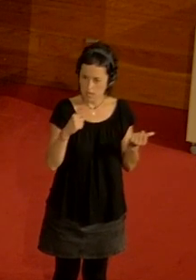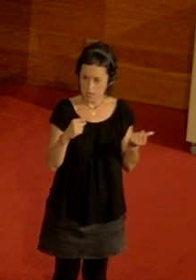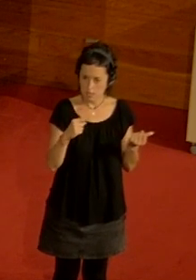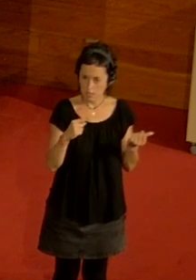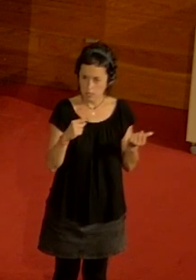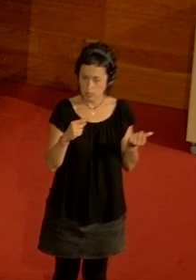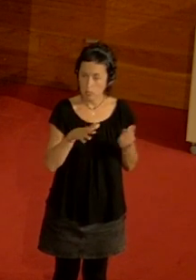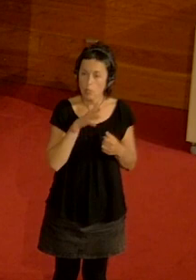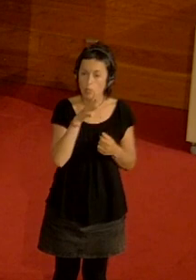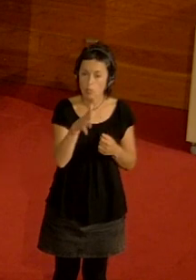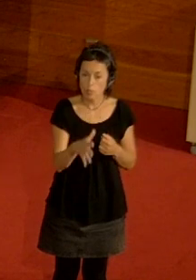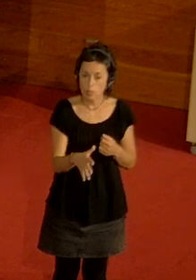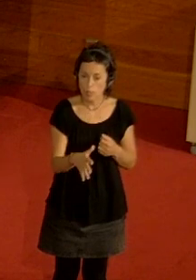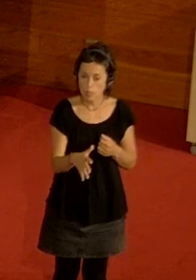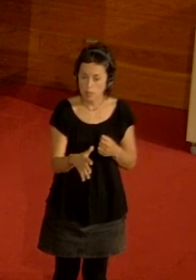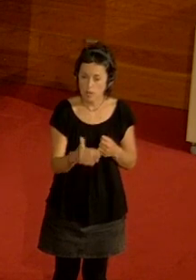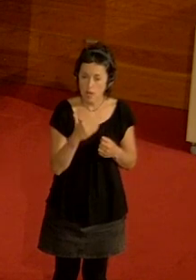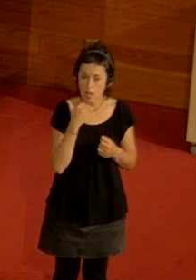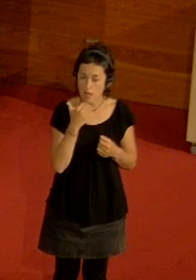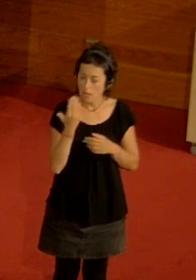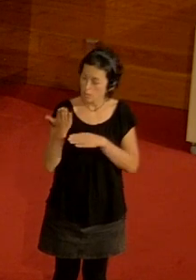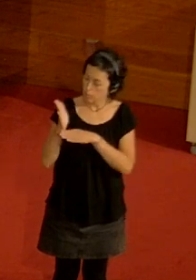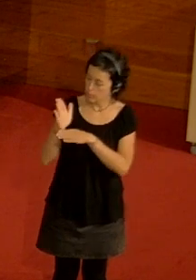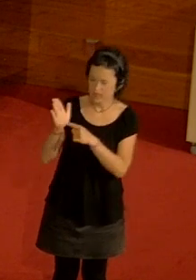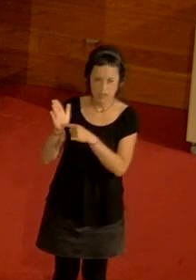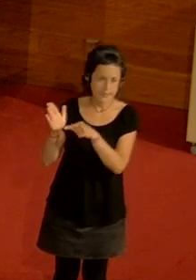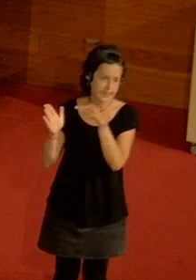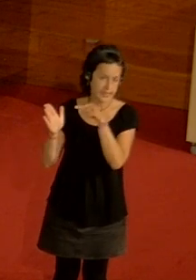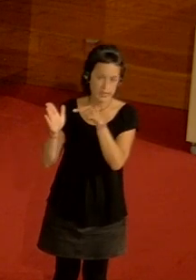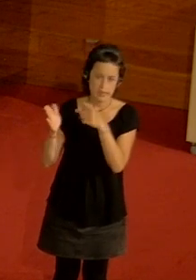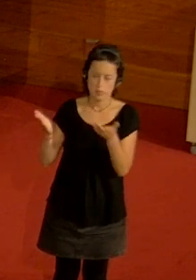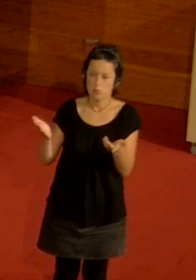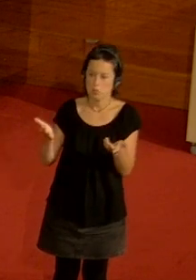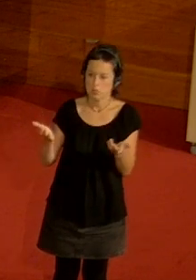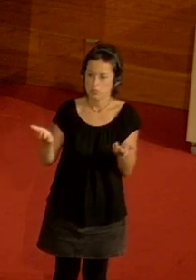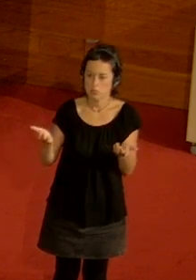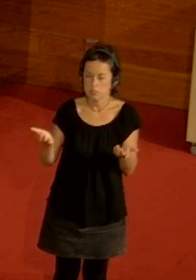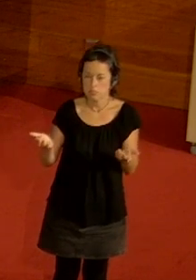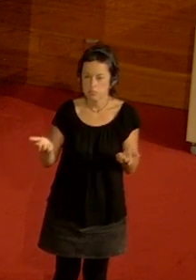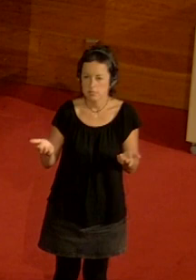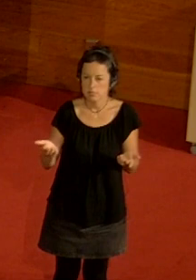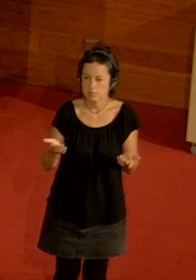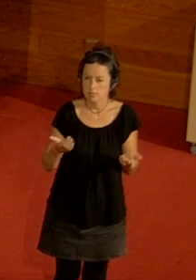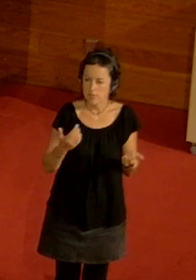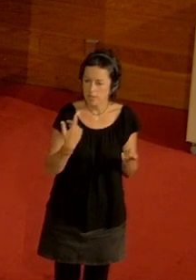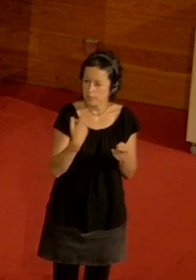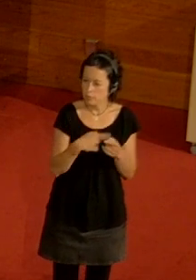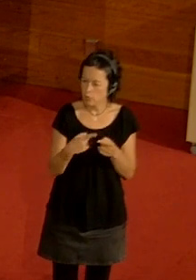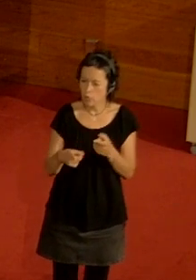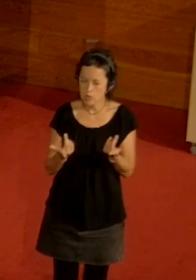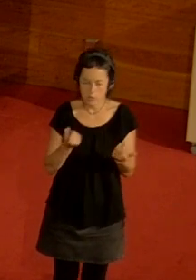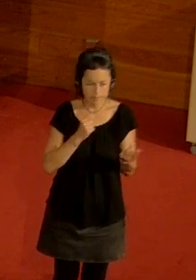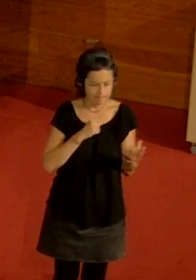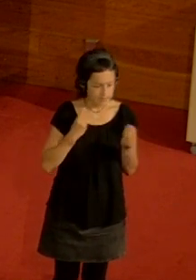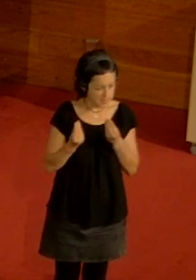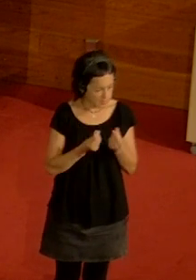poniendo sobre la mesa algo que se consideraba que era negativo no como si no pudiéramos hablar de aquellos de aquellos afectos de aquellas sensaciones